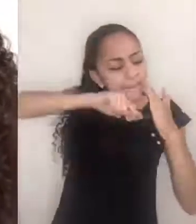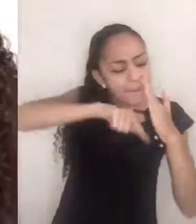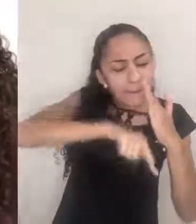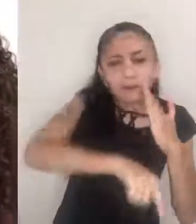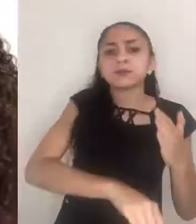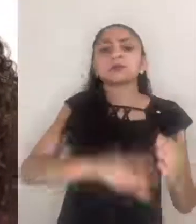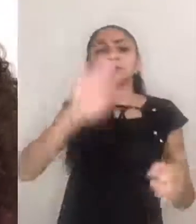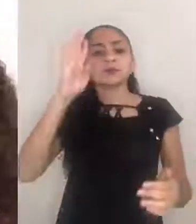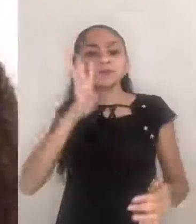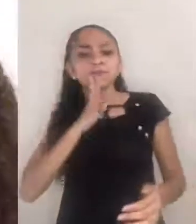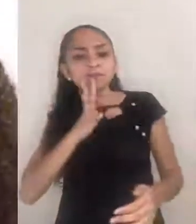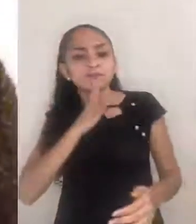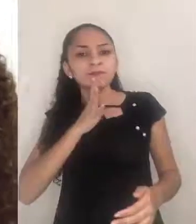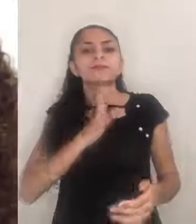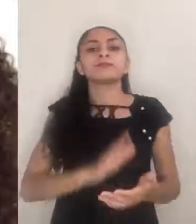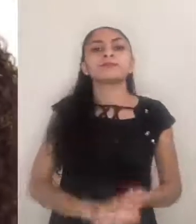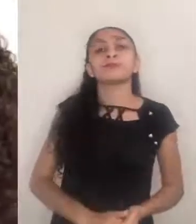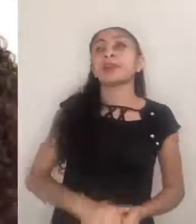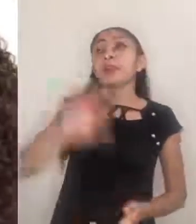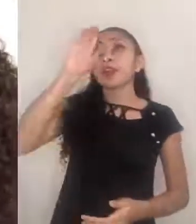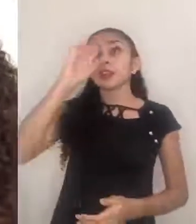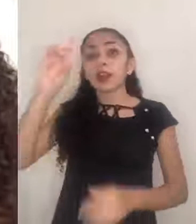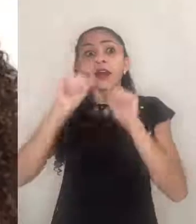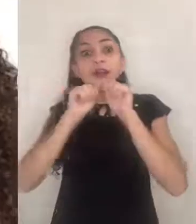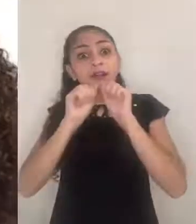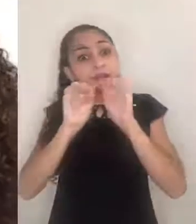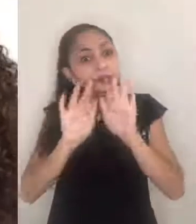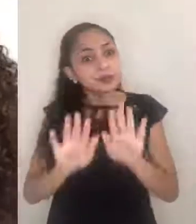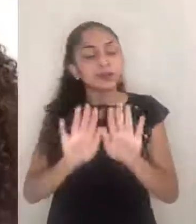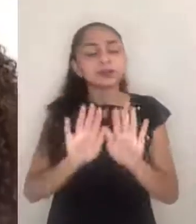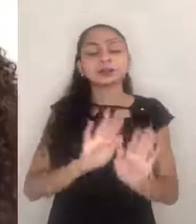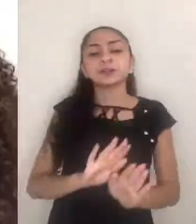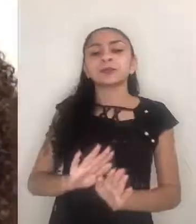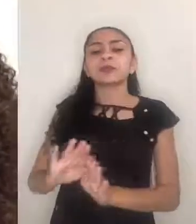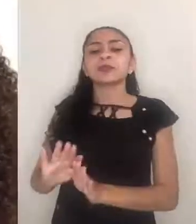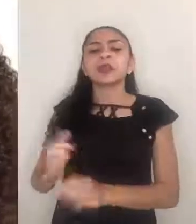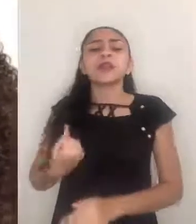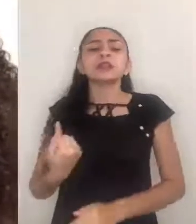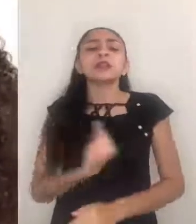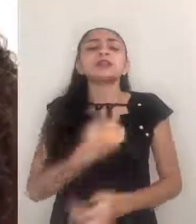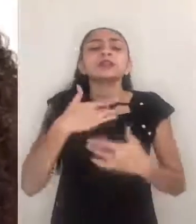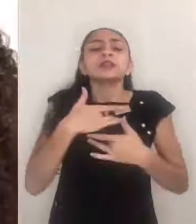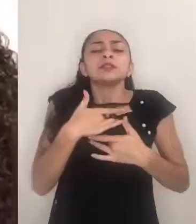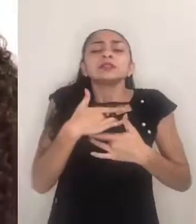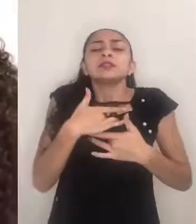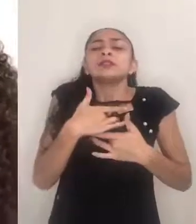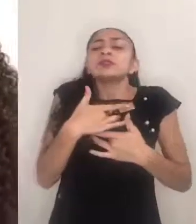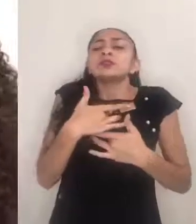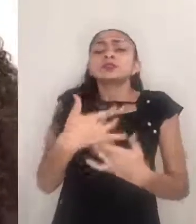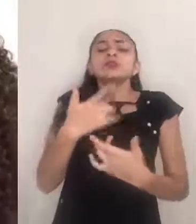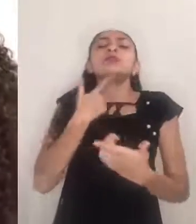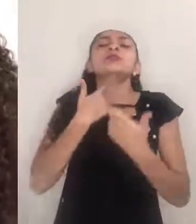meditação na palavra e a oração. Então, que Deus nos abençoe, que nós possamos ter esse mesmo desejo, que nós